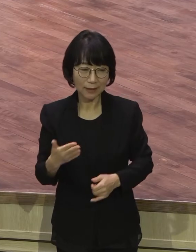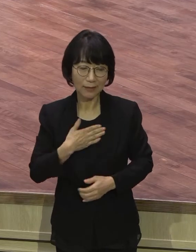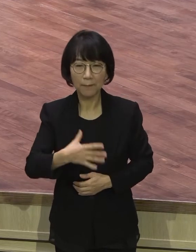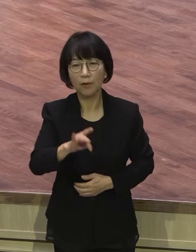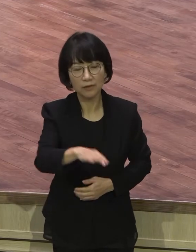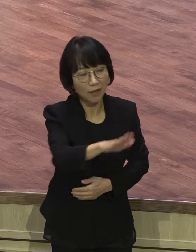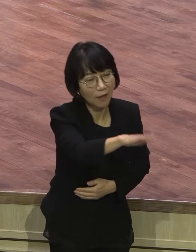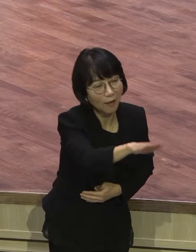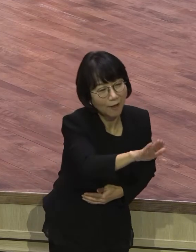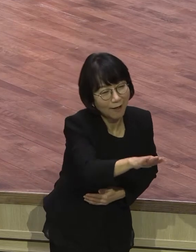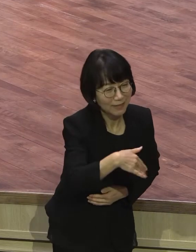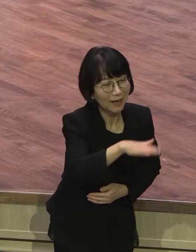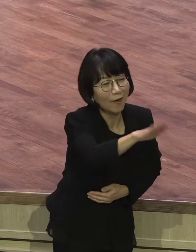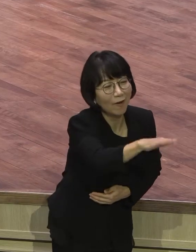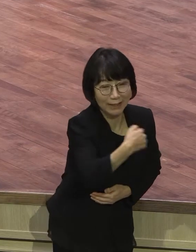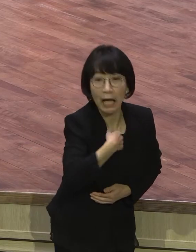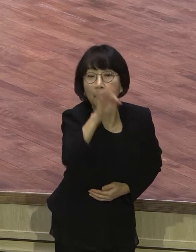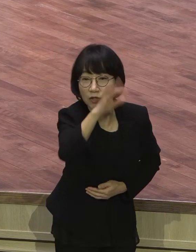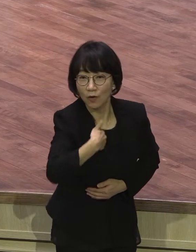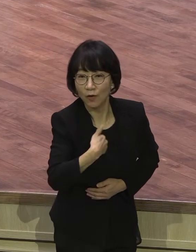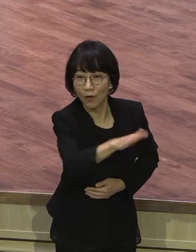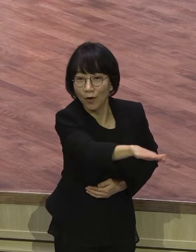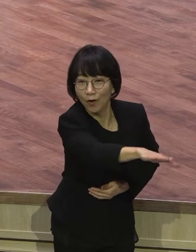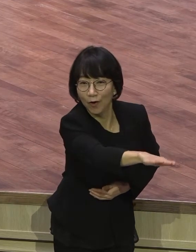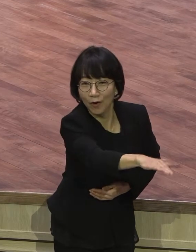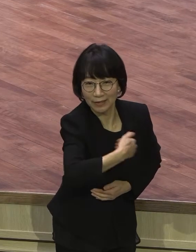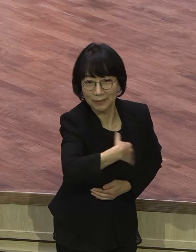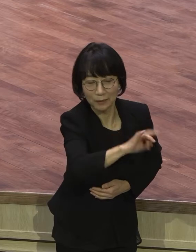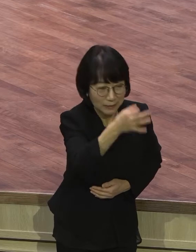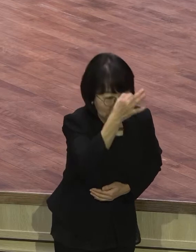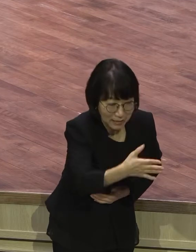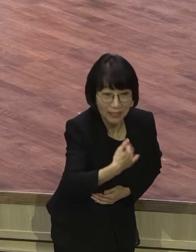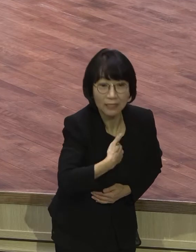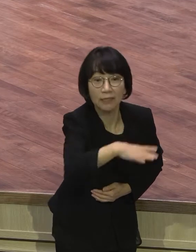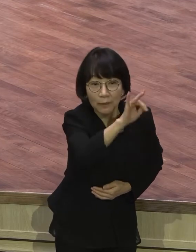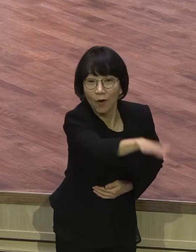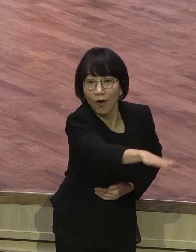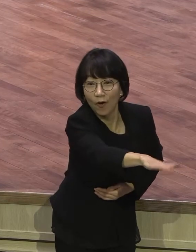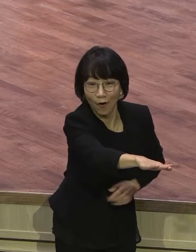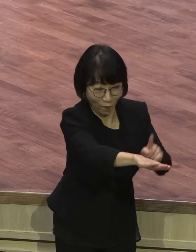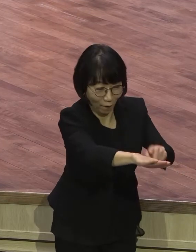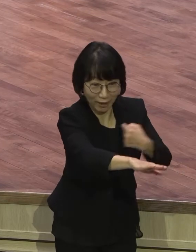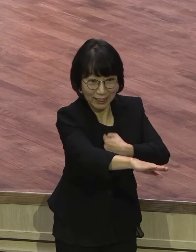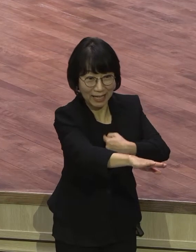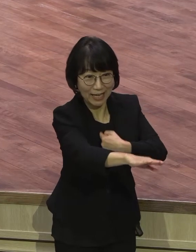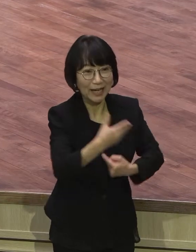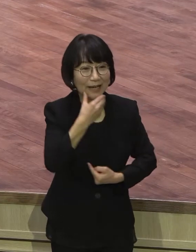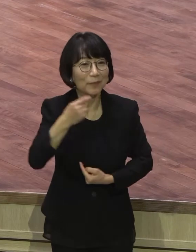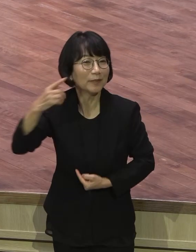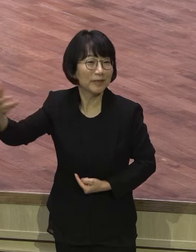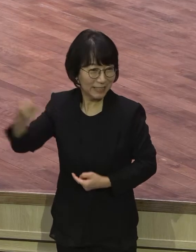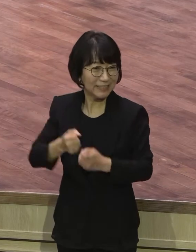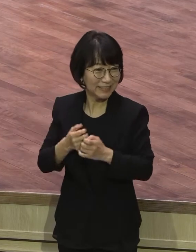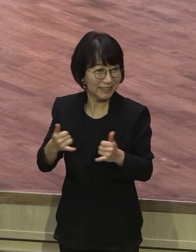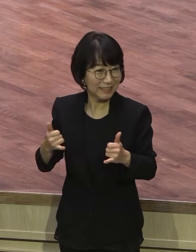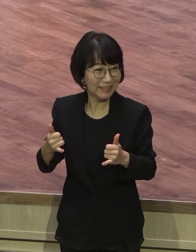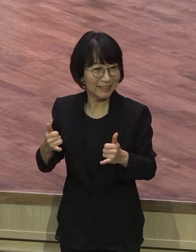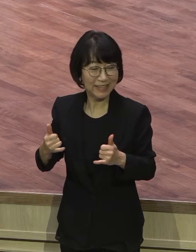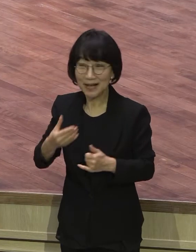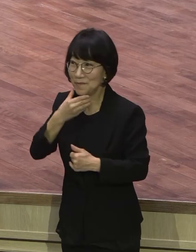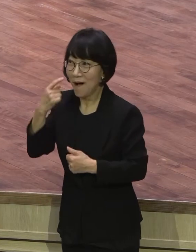사람. 복음의 눈을 가지고 먼저 다가서는 자가 복음의 축복을